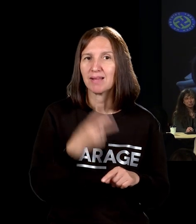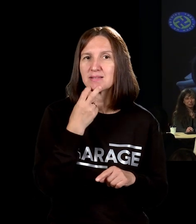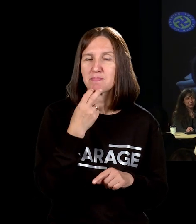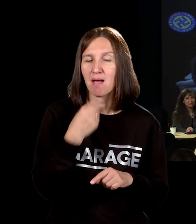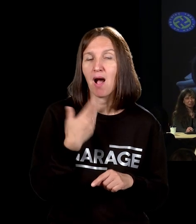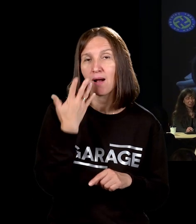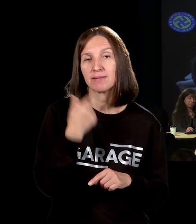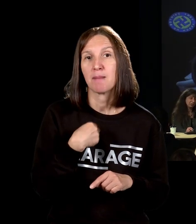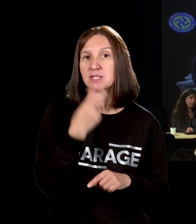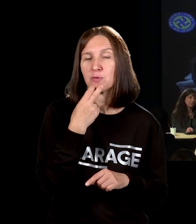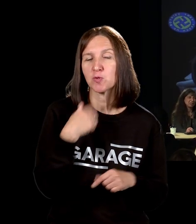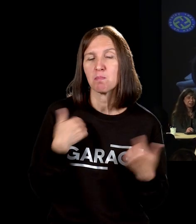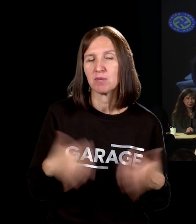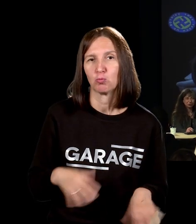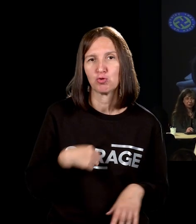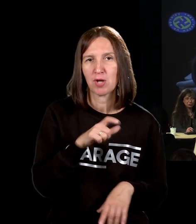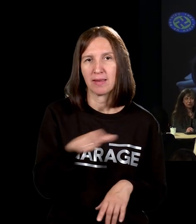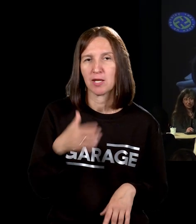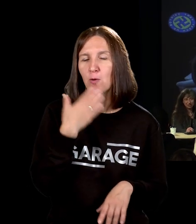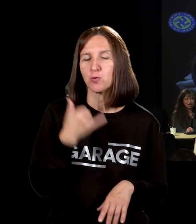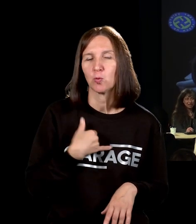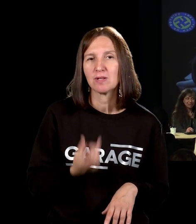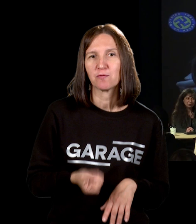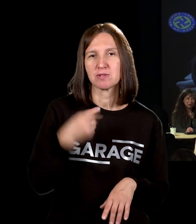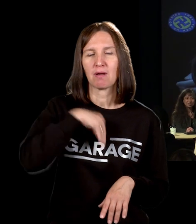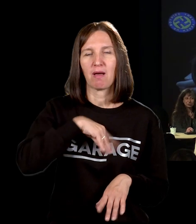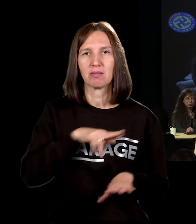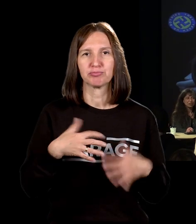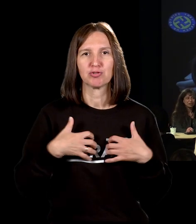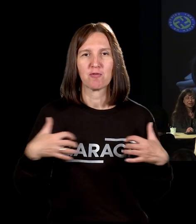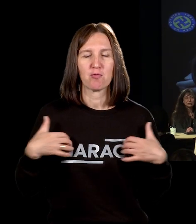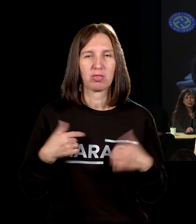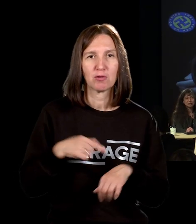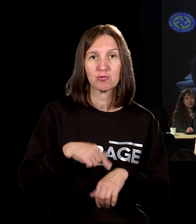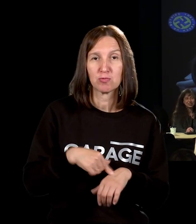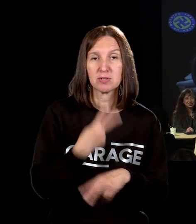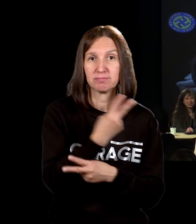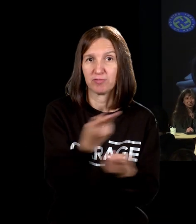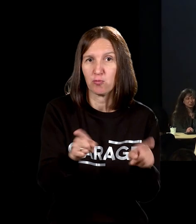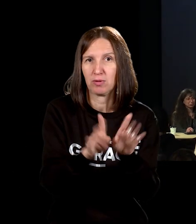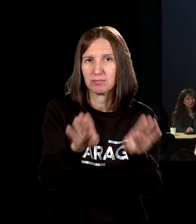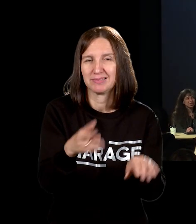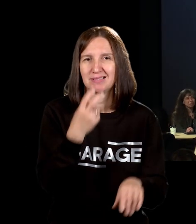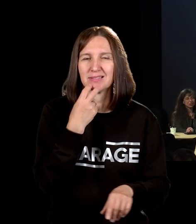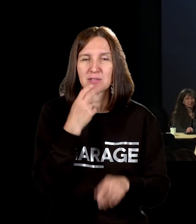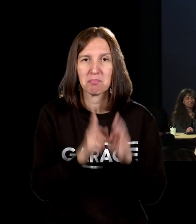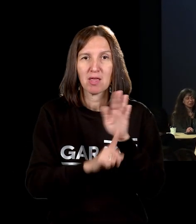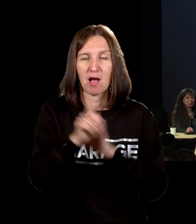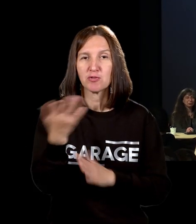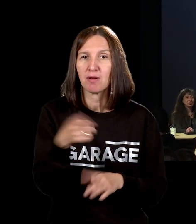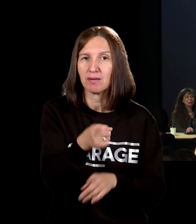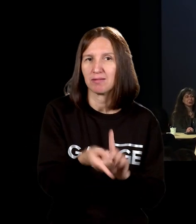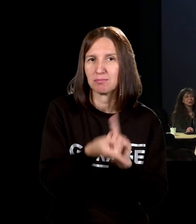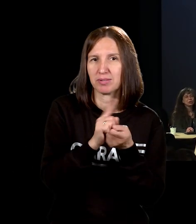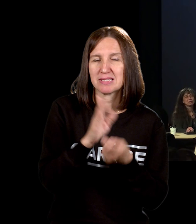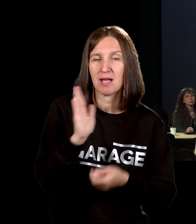людьми, в нас возникает вот это животное. Вот они, вот эти засмеявшиеся, да, что, какими они становятся.